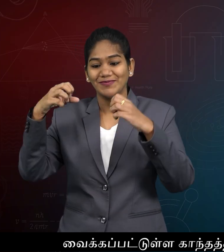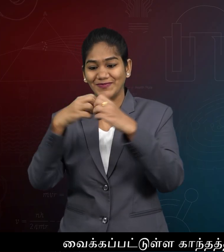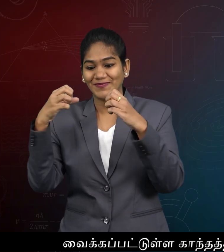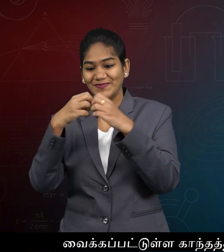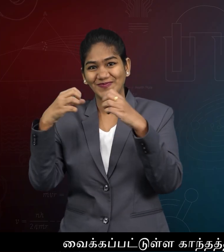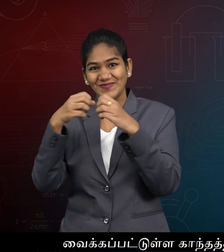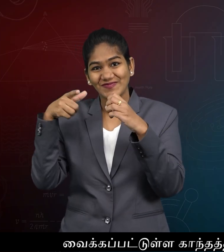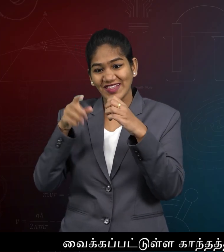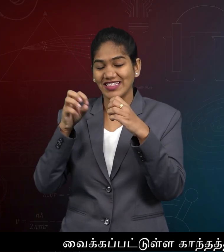செலுத்துகிறது.